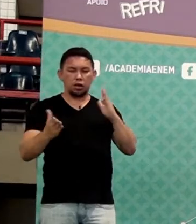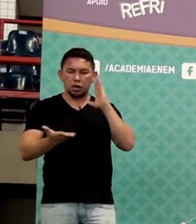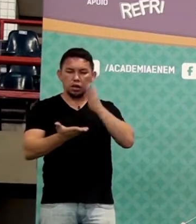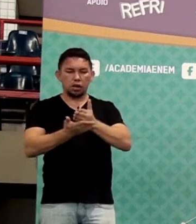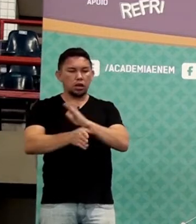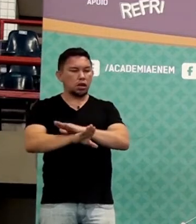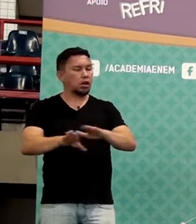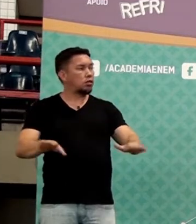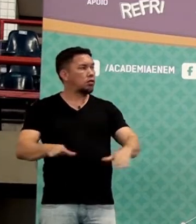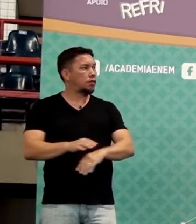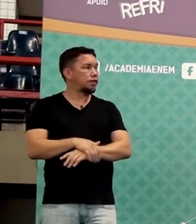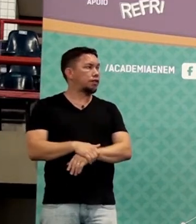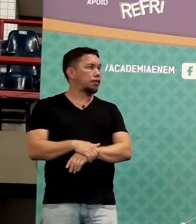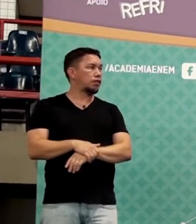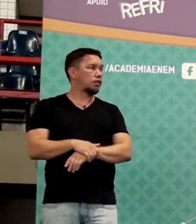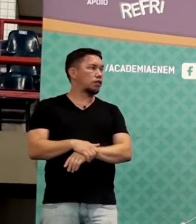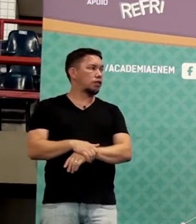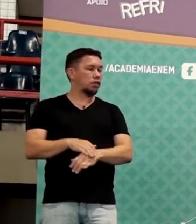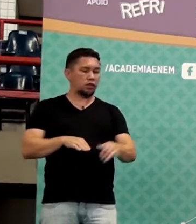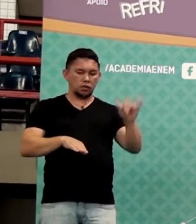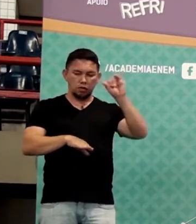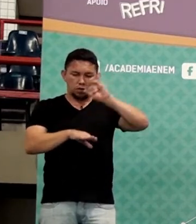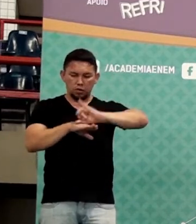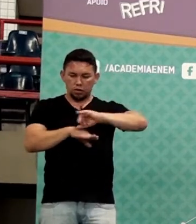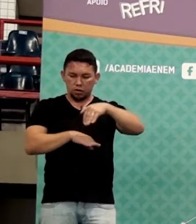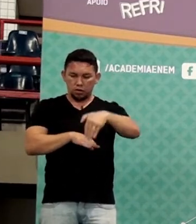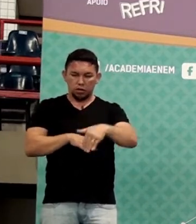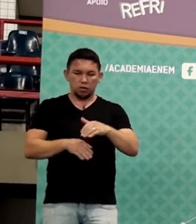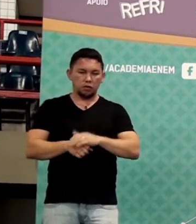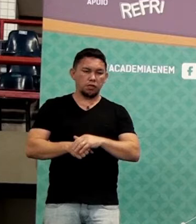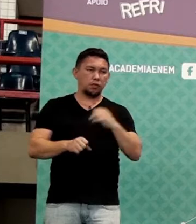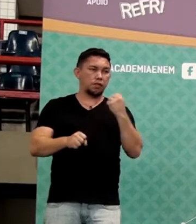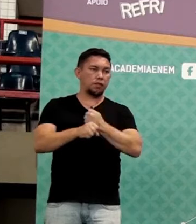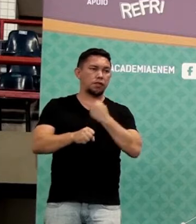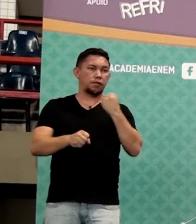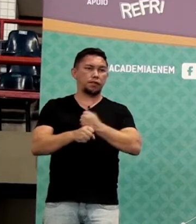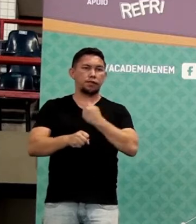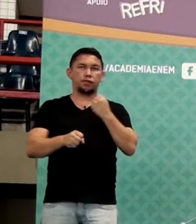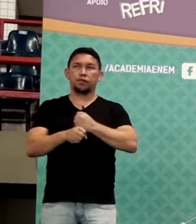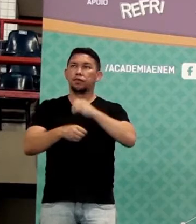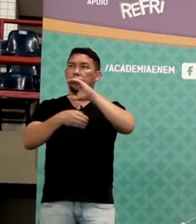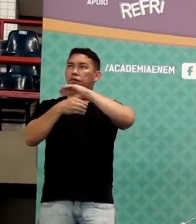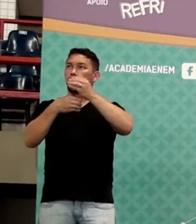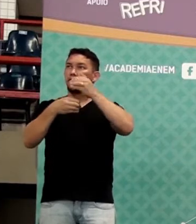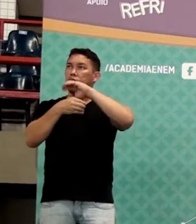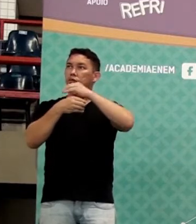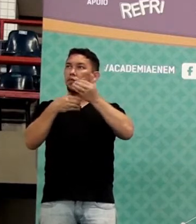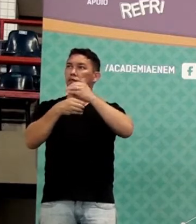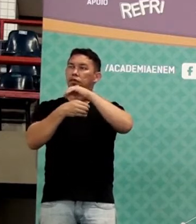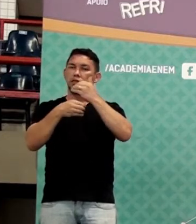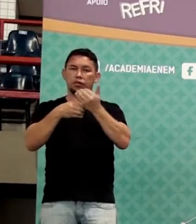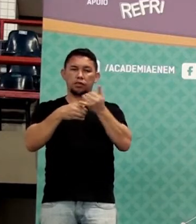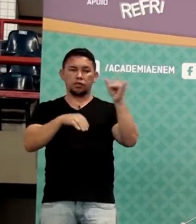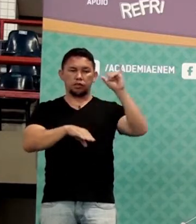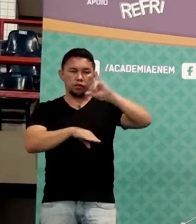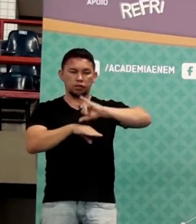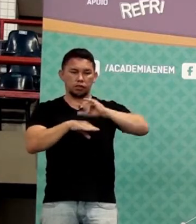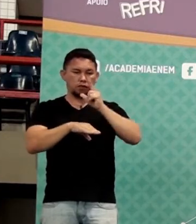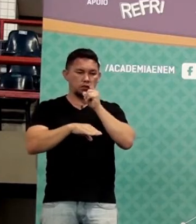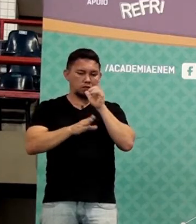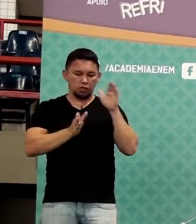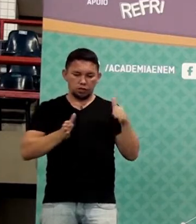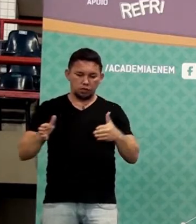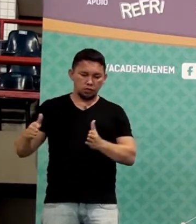mataram? Nós estamos em cima dele. Construíram o ginásio coberto Paulo Sarazate em cima da nascente